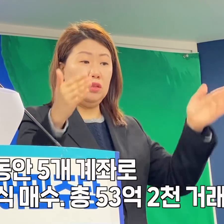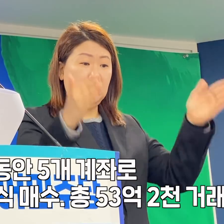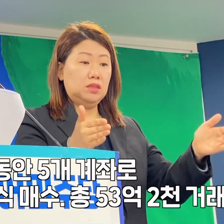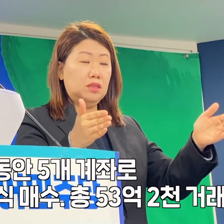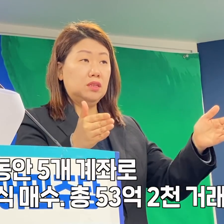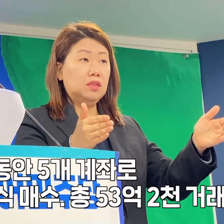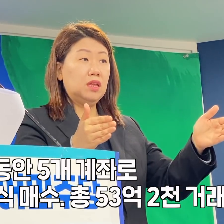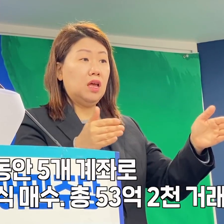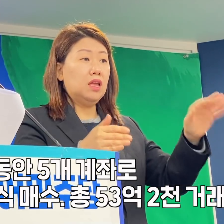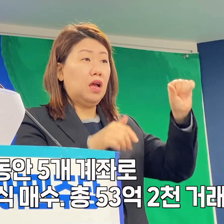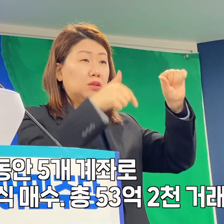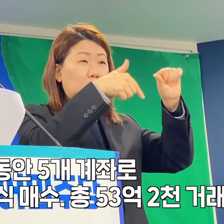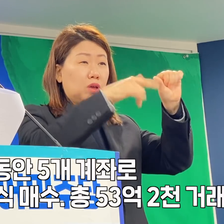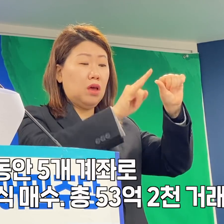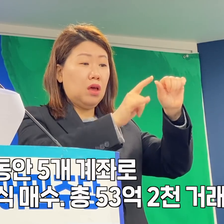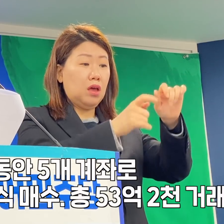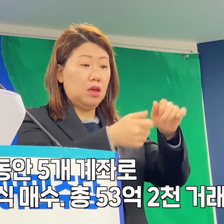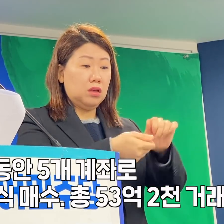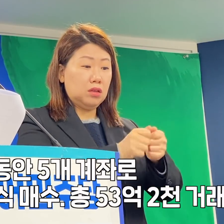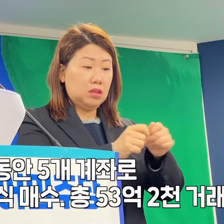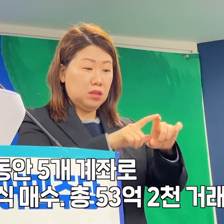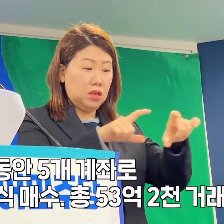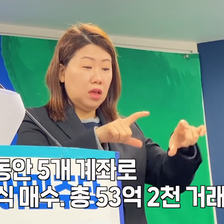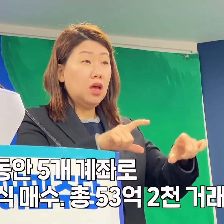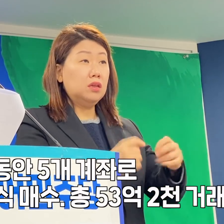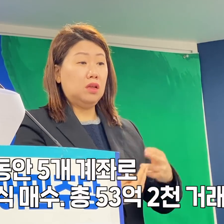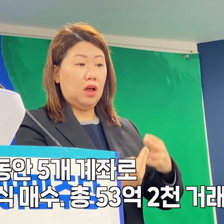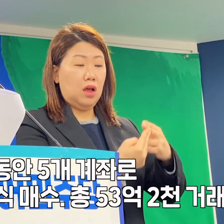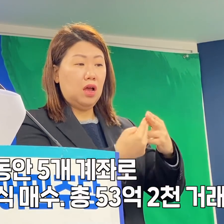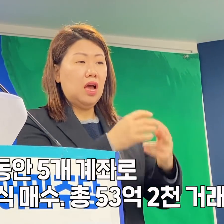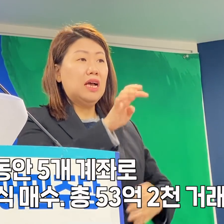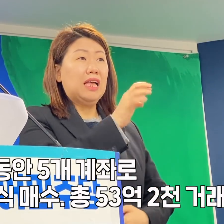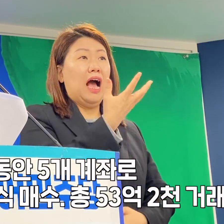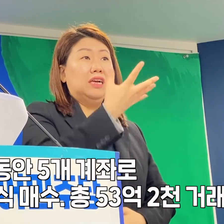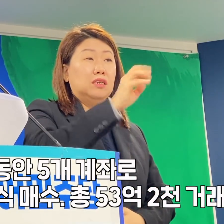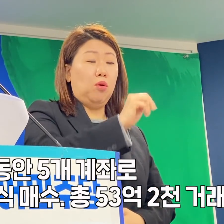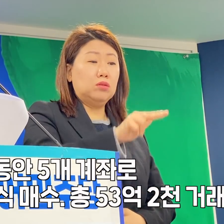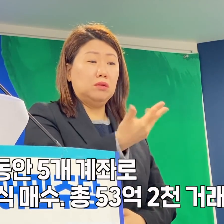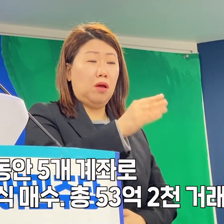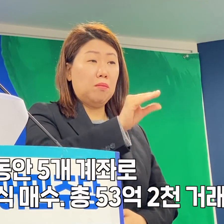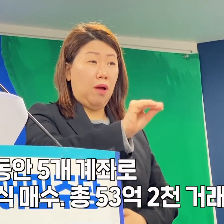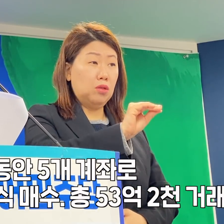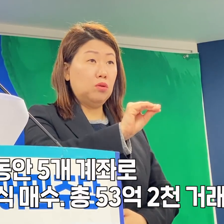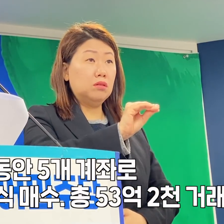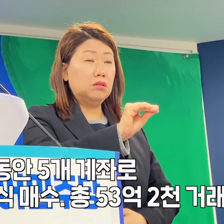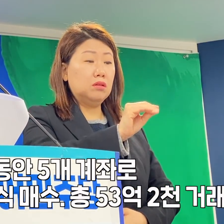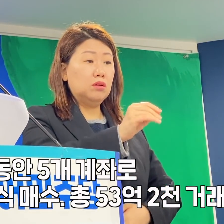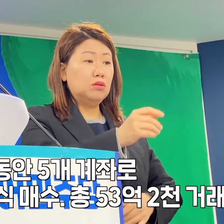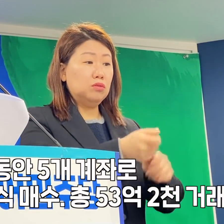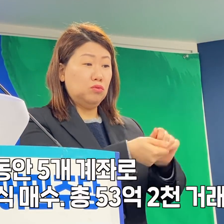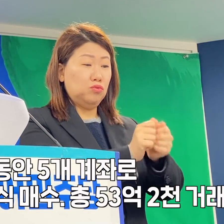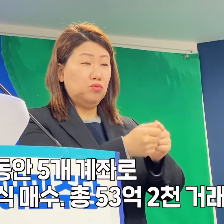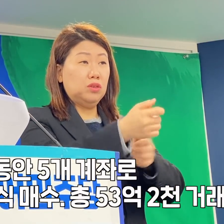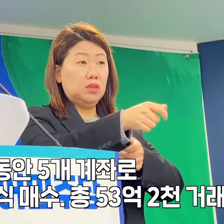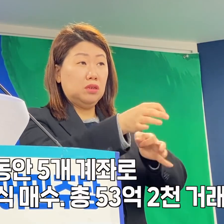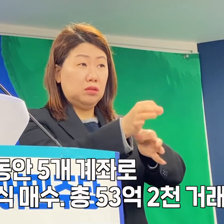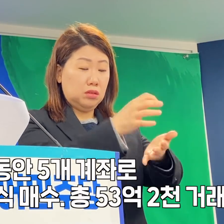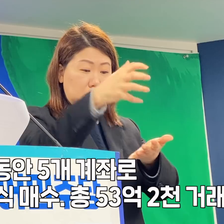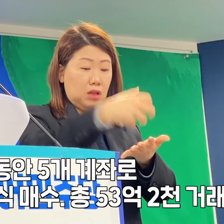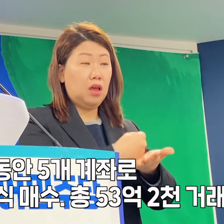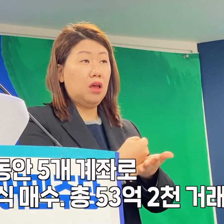사이 5개의 계좌로 40억 700만 원 상당의 도이치모터스 주식을